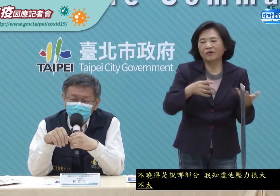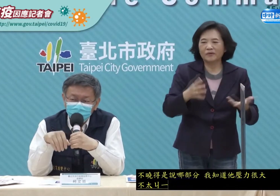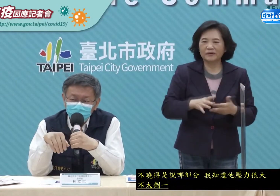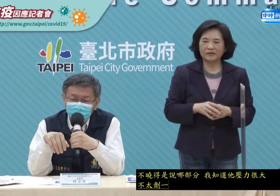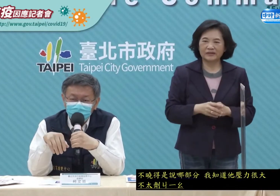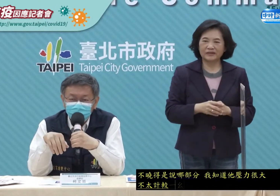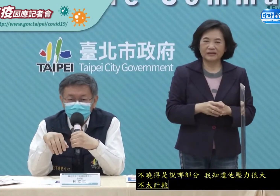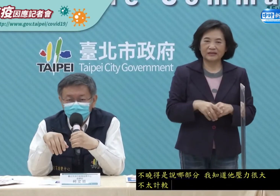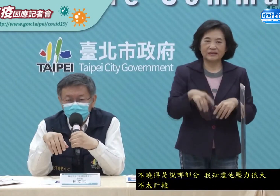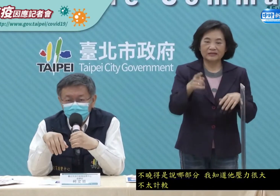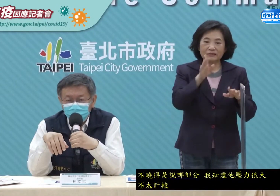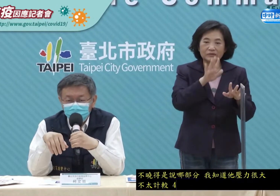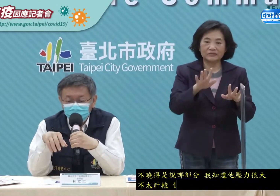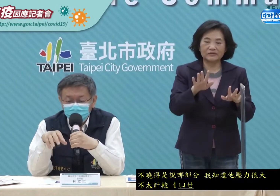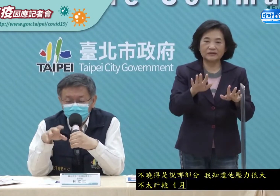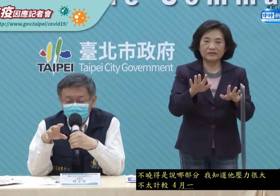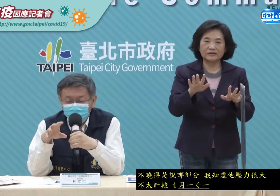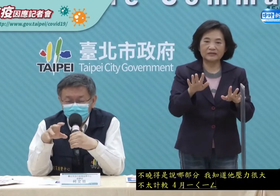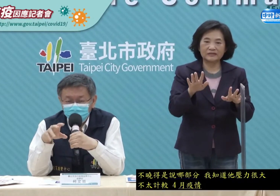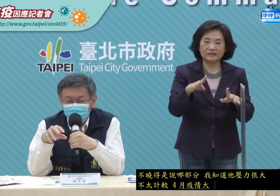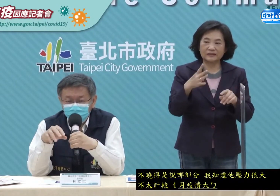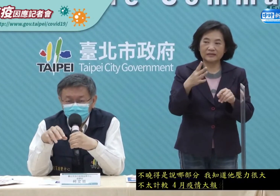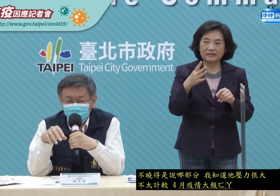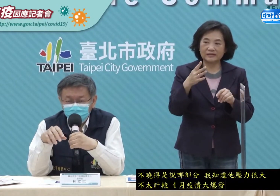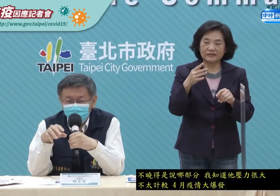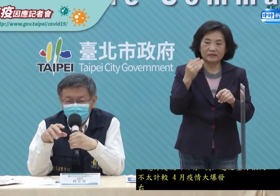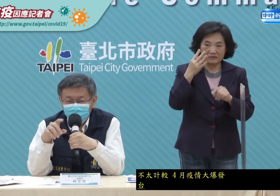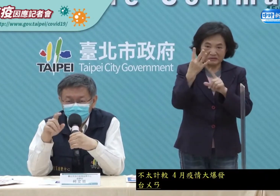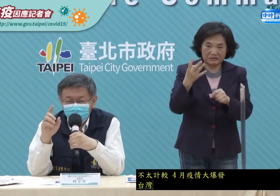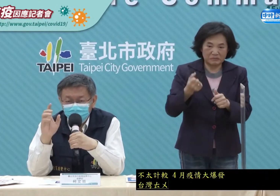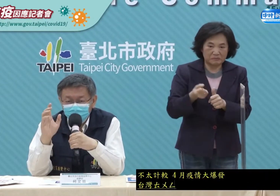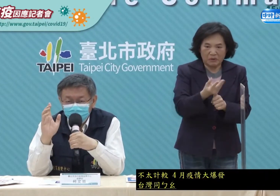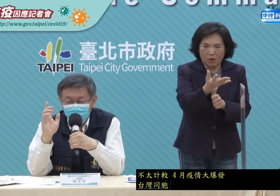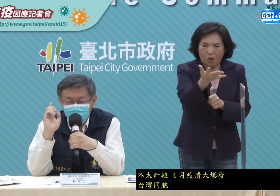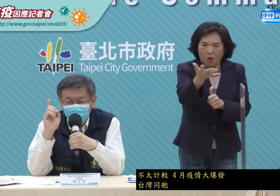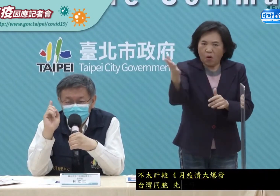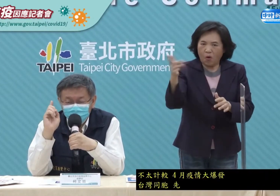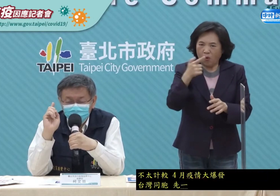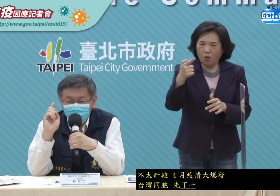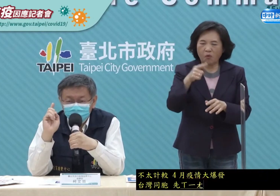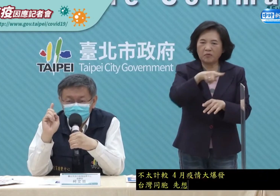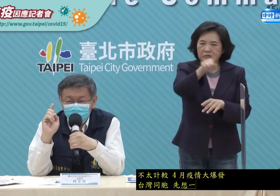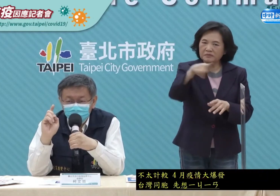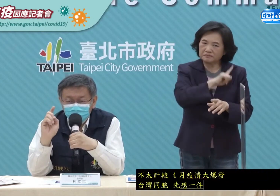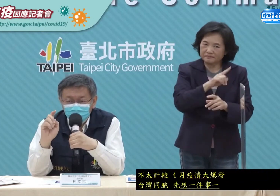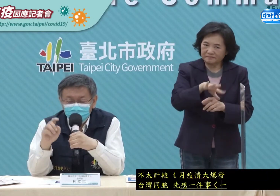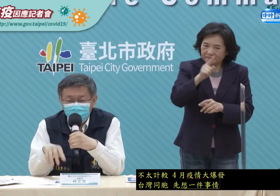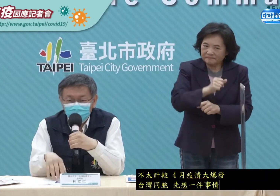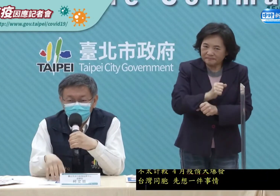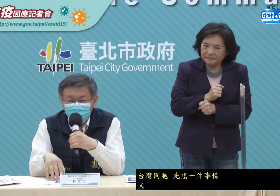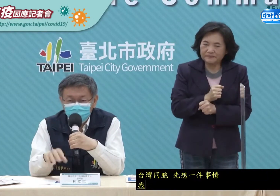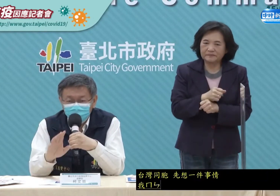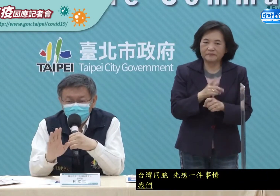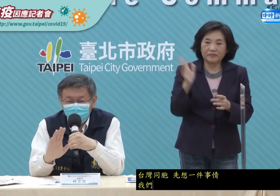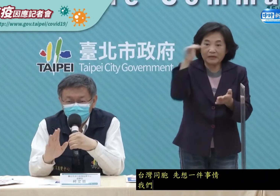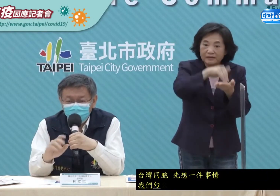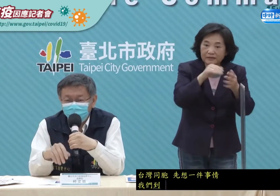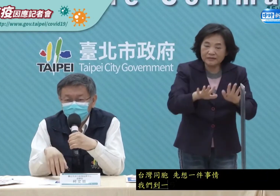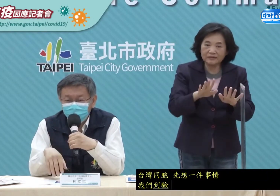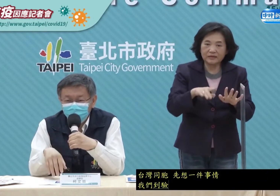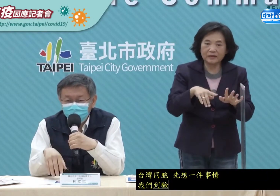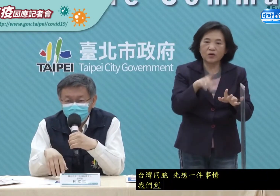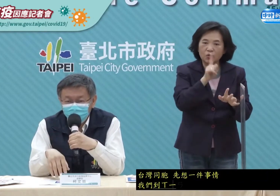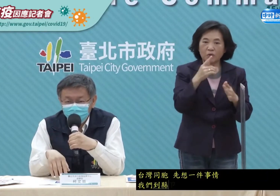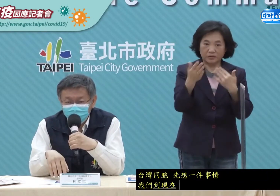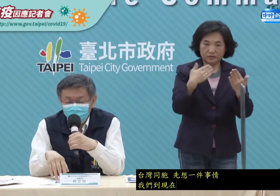以说那个四月疫情大爆发，这个台湾同胞大家先想一件事情，我们到现在为止疫情都很轻